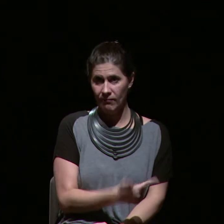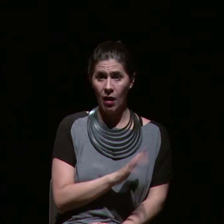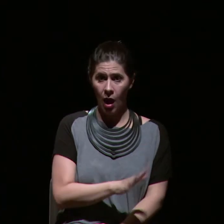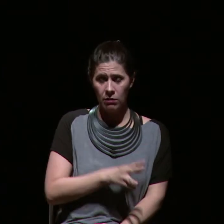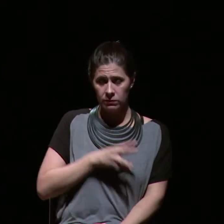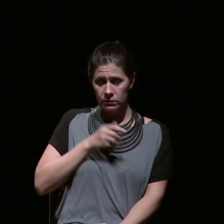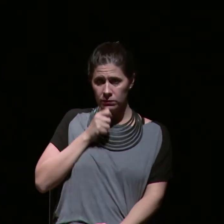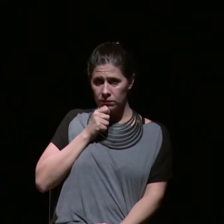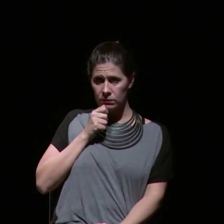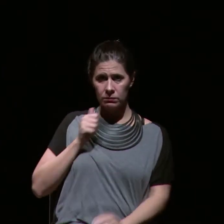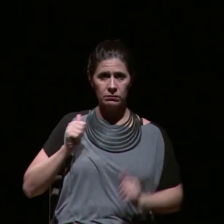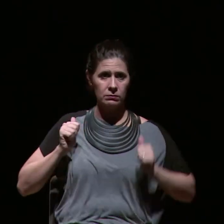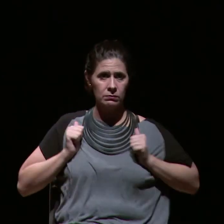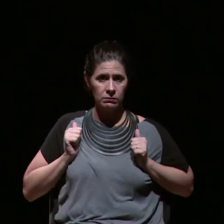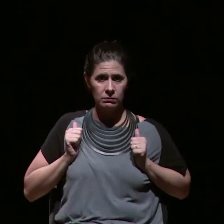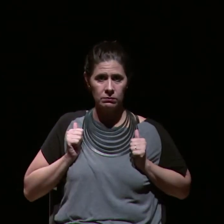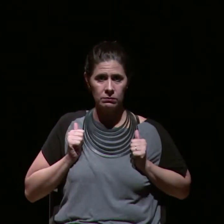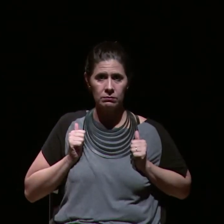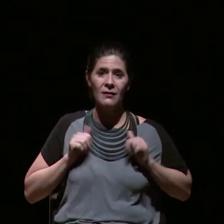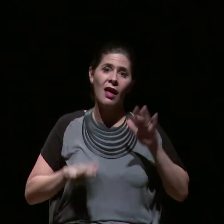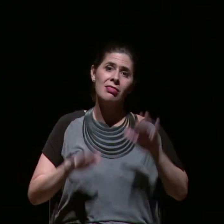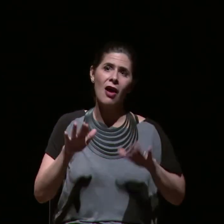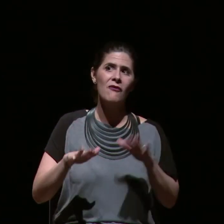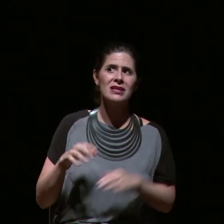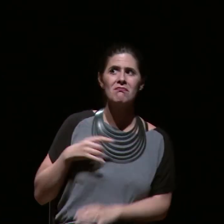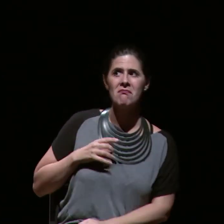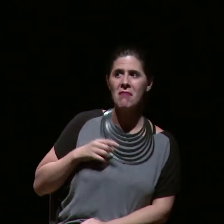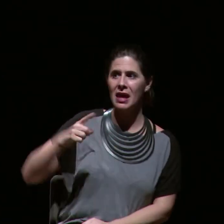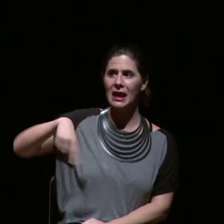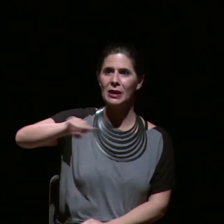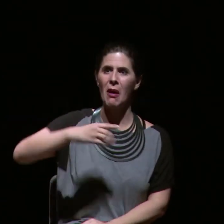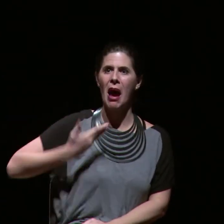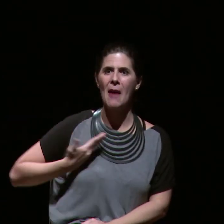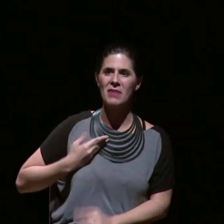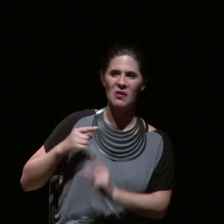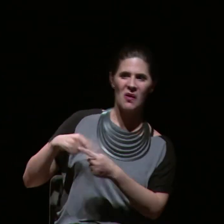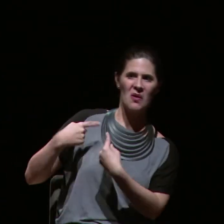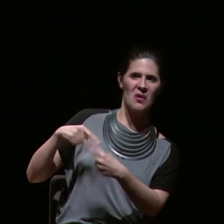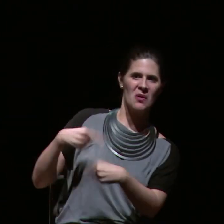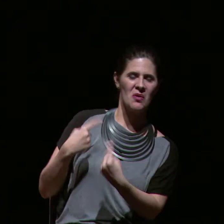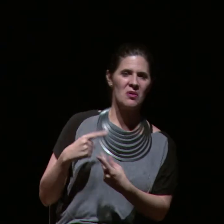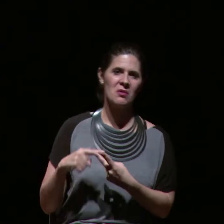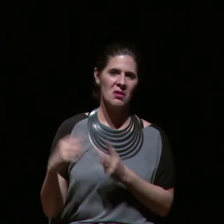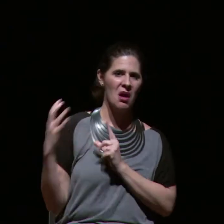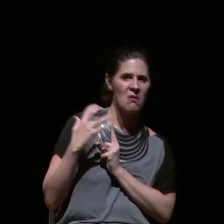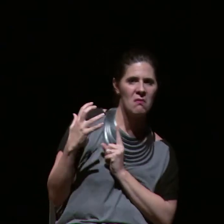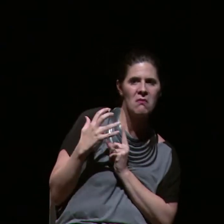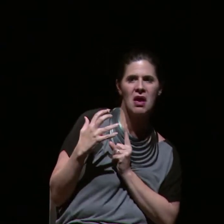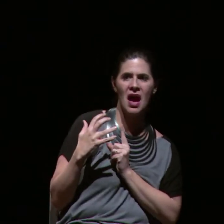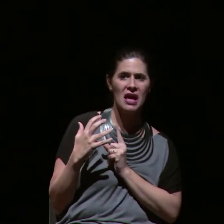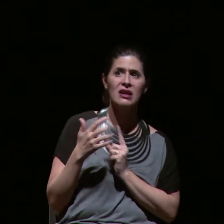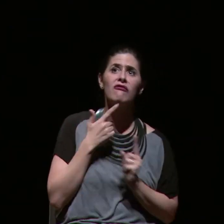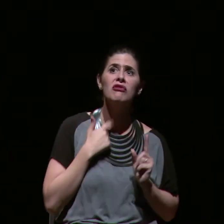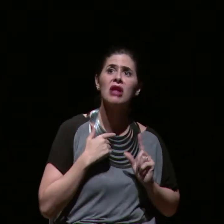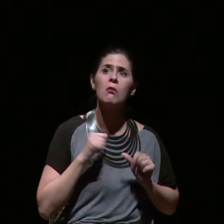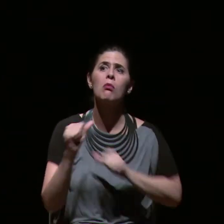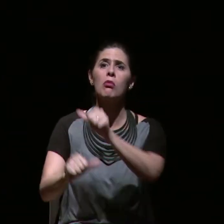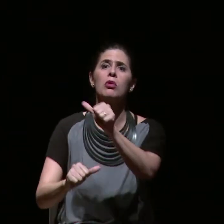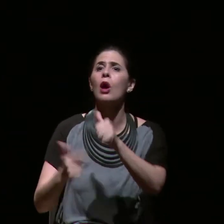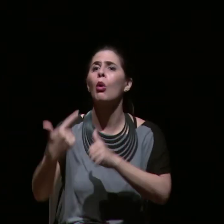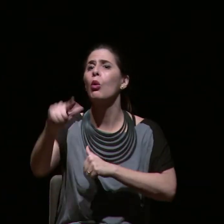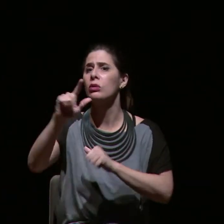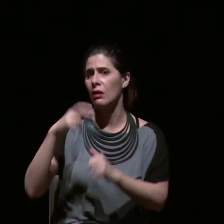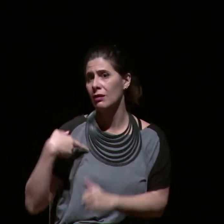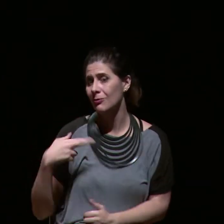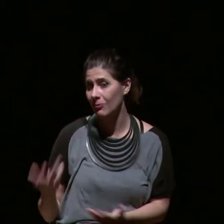omitiu, provavelmente temendo a intolerância religiosa de seus colegas, os apelidos pejorativos, as ameaças de conversão para outras religiões.